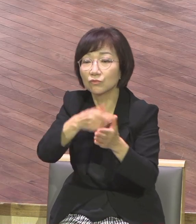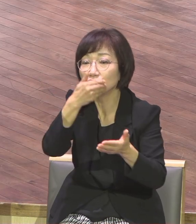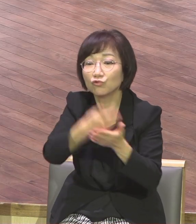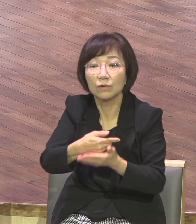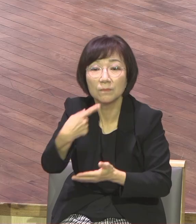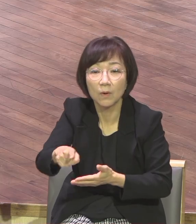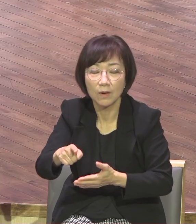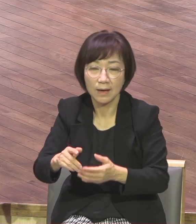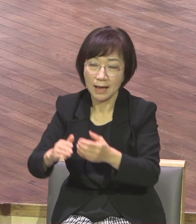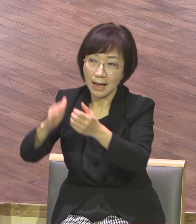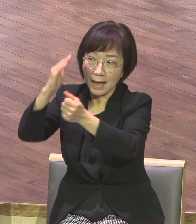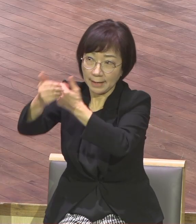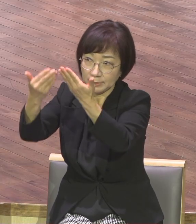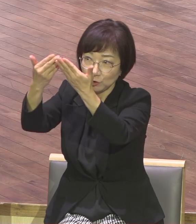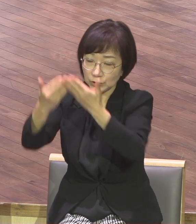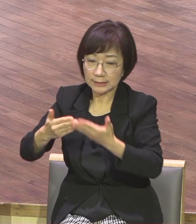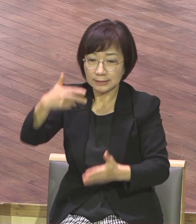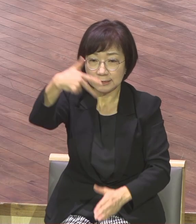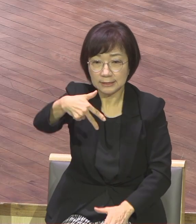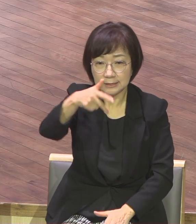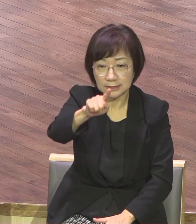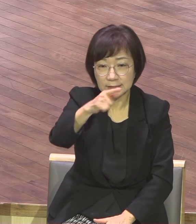하나님의 전신갑주를 입으라.